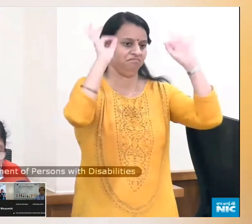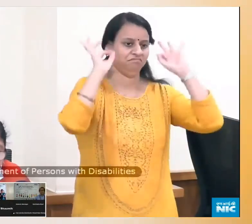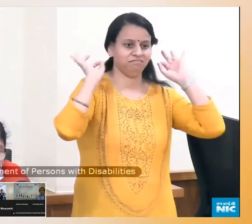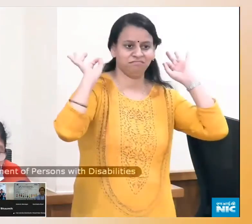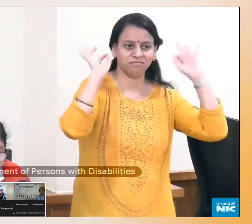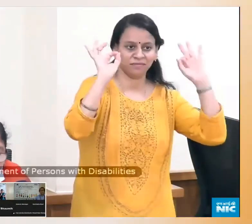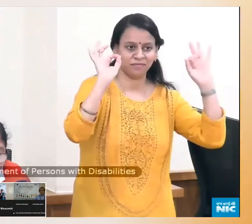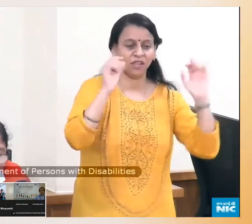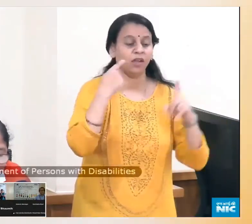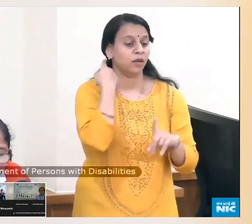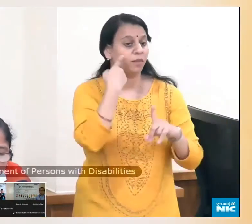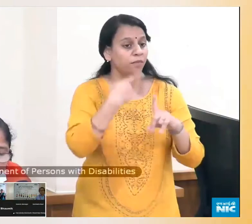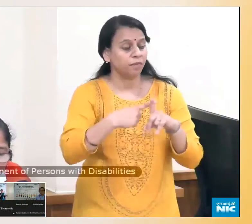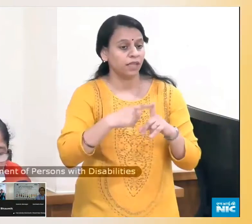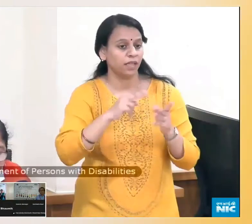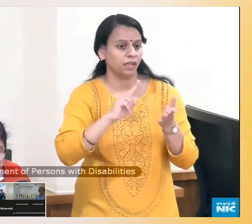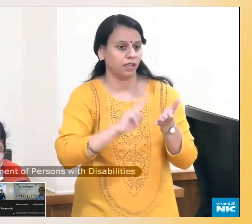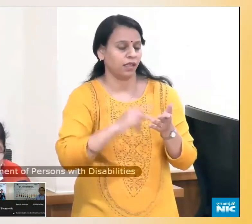हूँ और जैसे